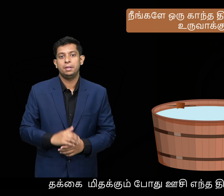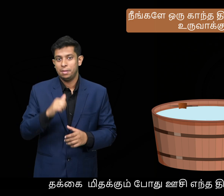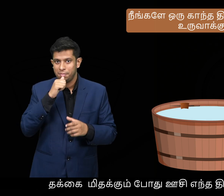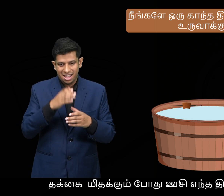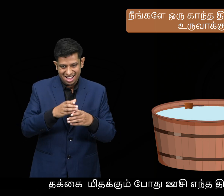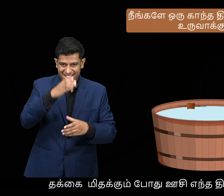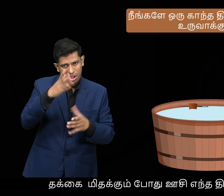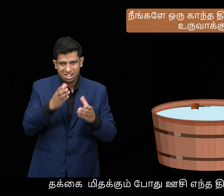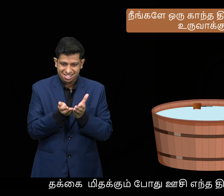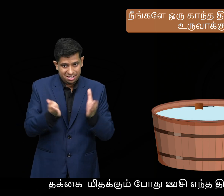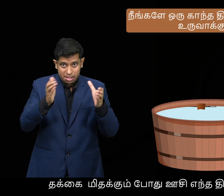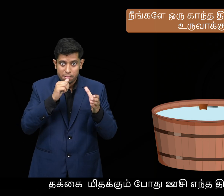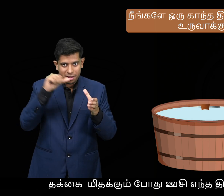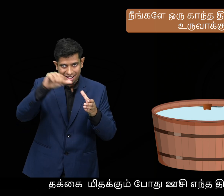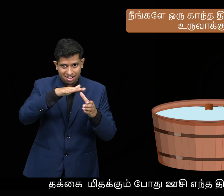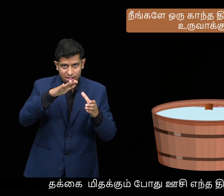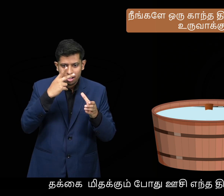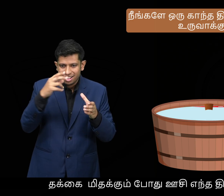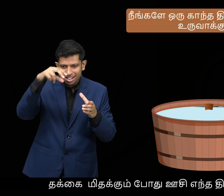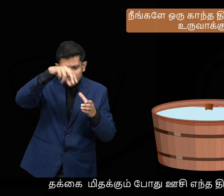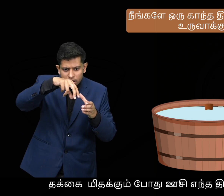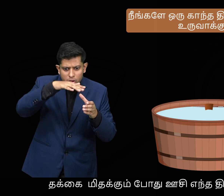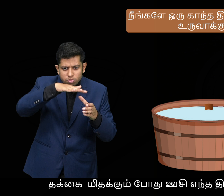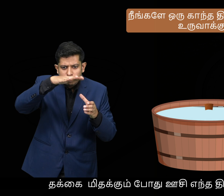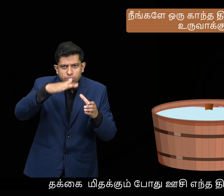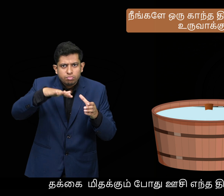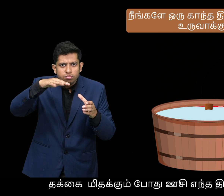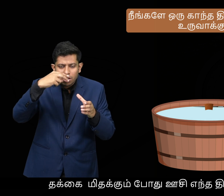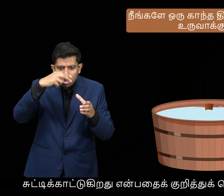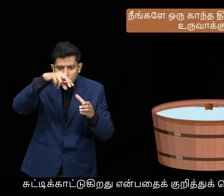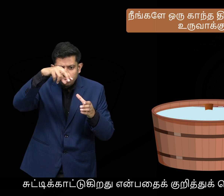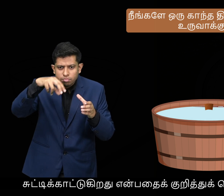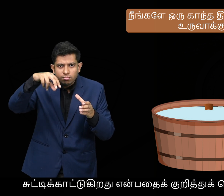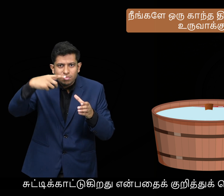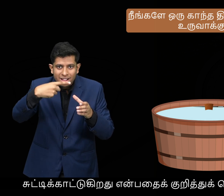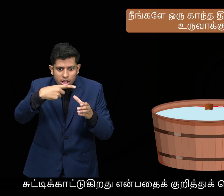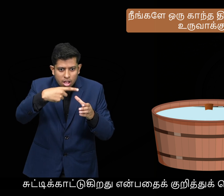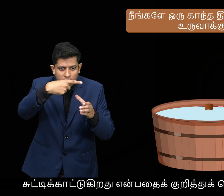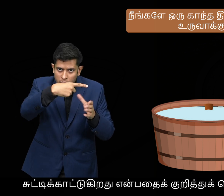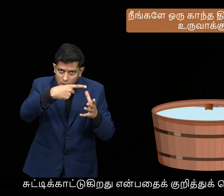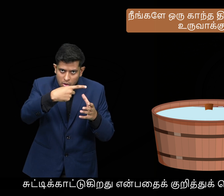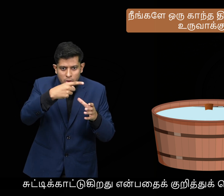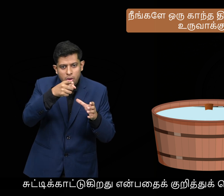தக்கை மிதக்கும் போது ஊசி எந்த திசையில் சுட்டிக்காட்டுகிறது என்பதை குறித்துக்